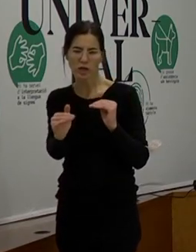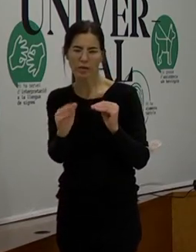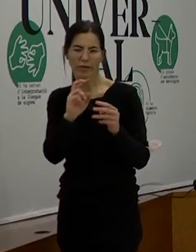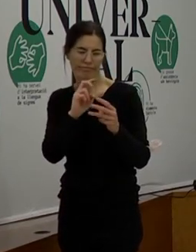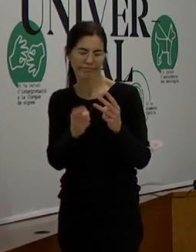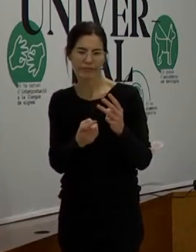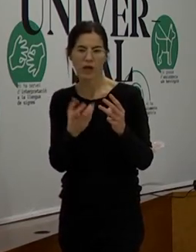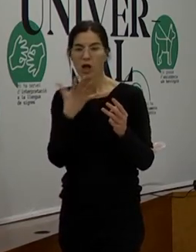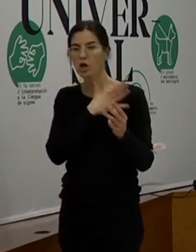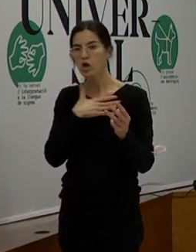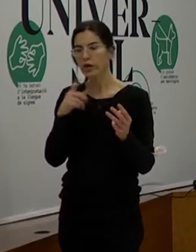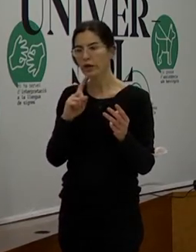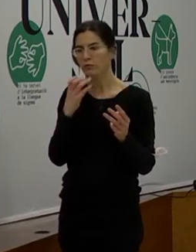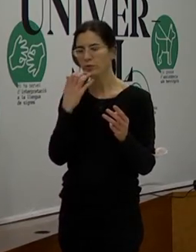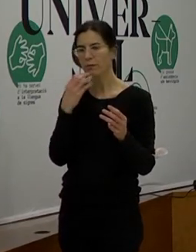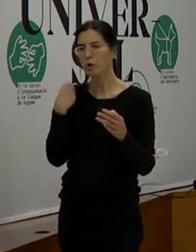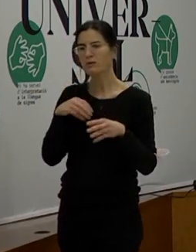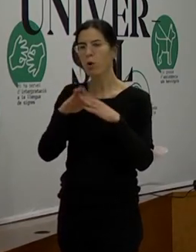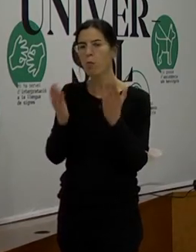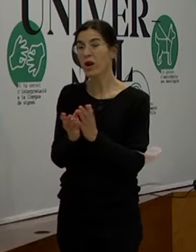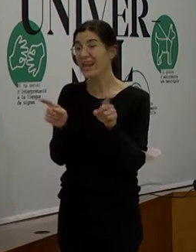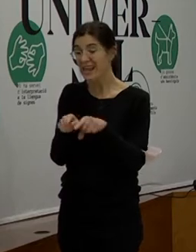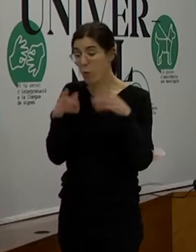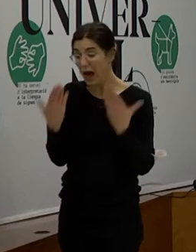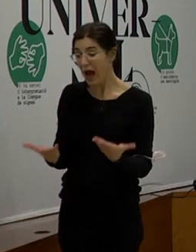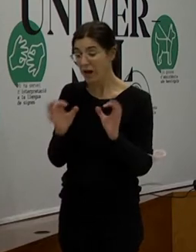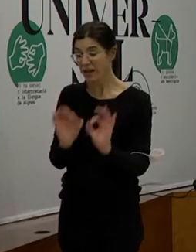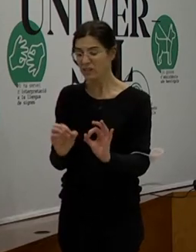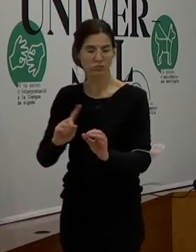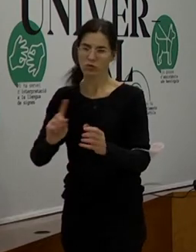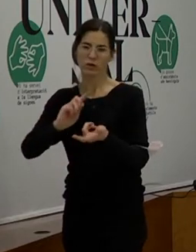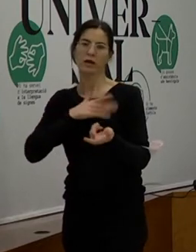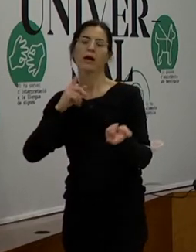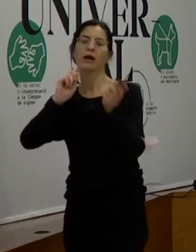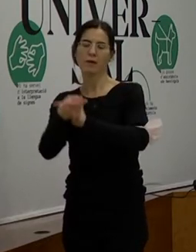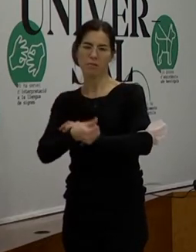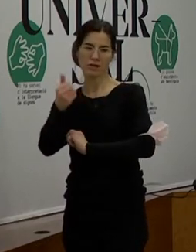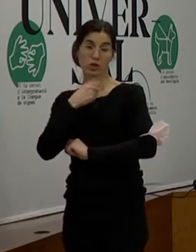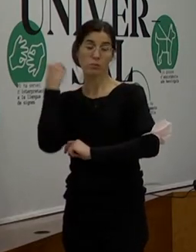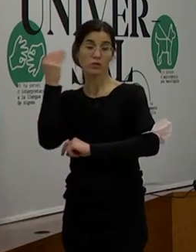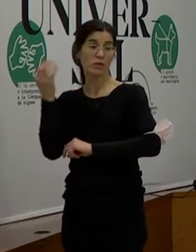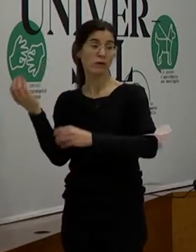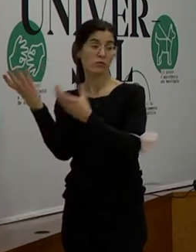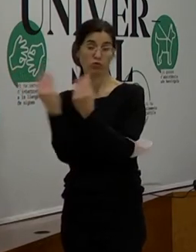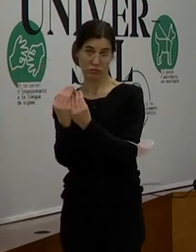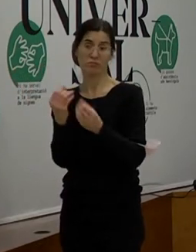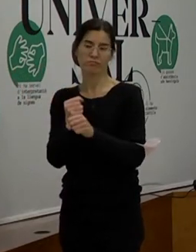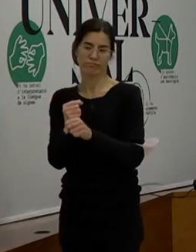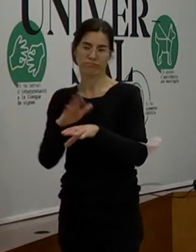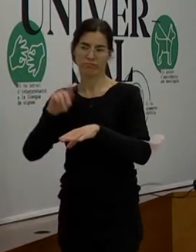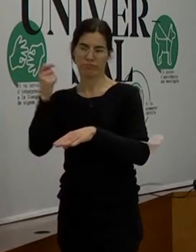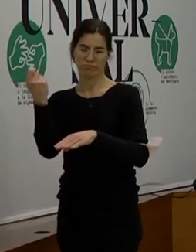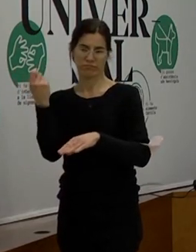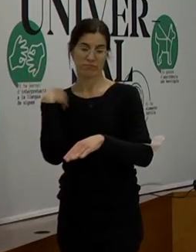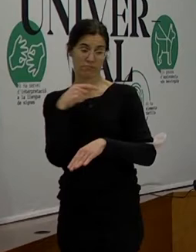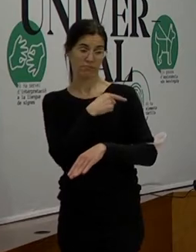No volem seguir amb el món que tenim ara, el tenim que canviar una mica més. I jo crec que ho tenim que fer tots. Aquí tenim